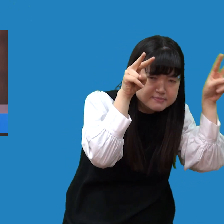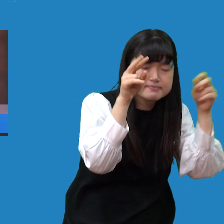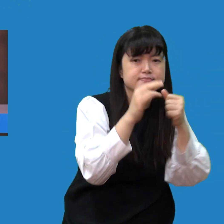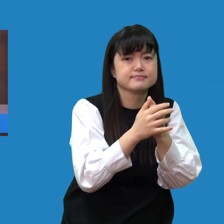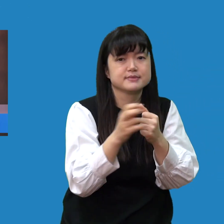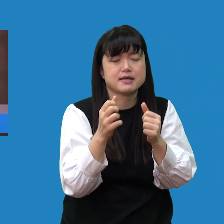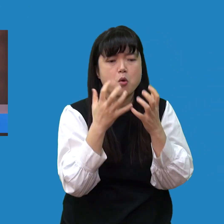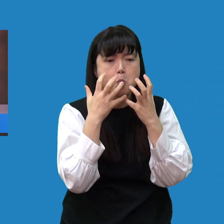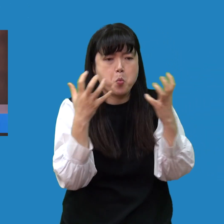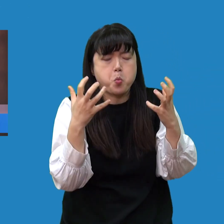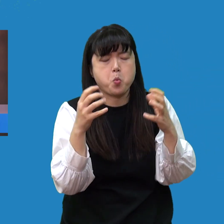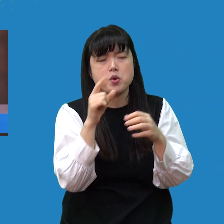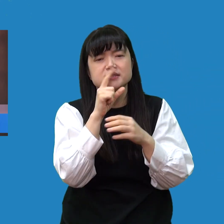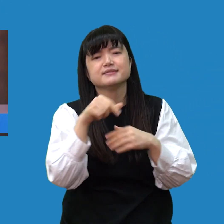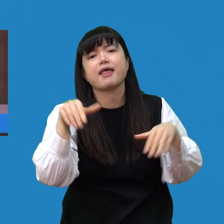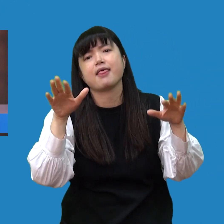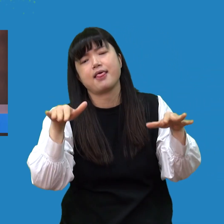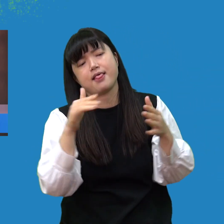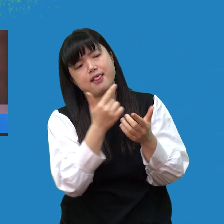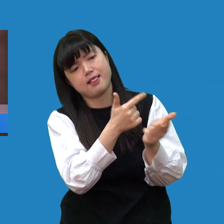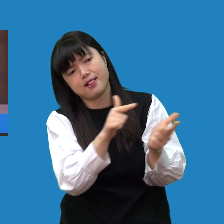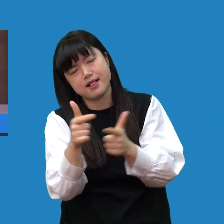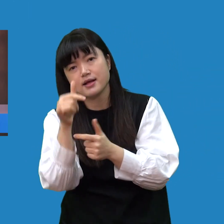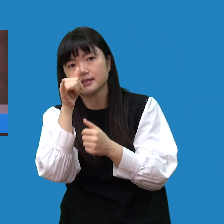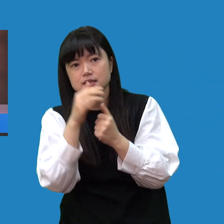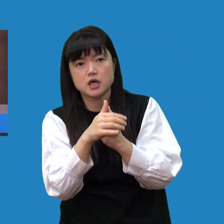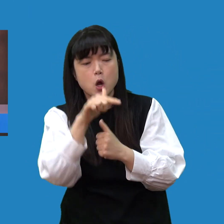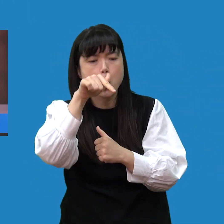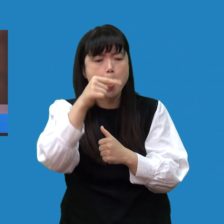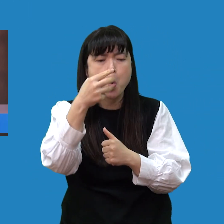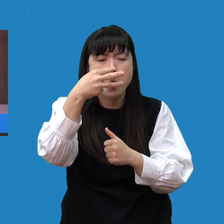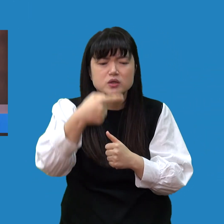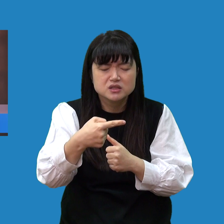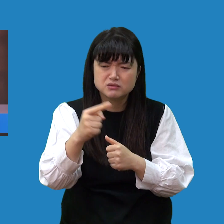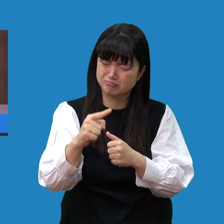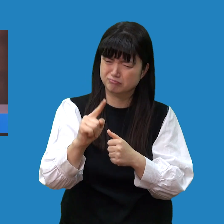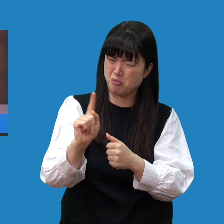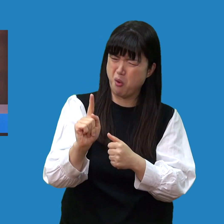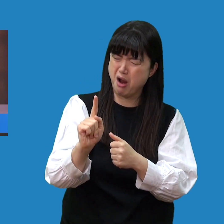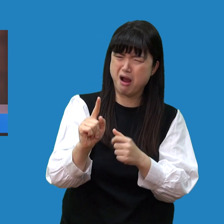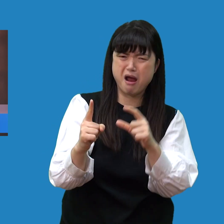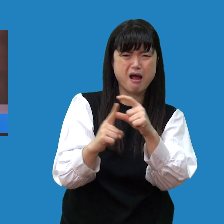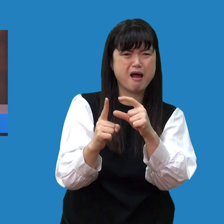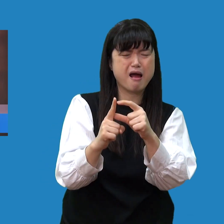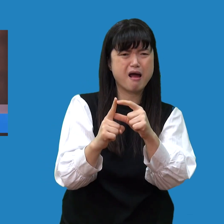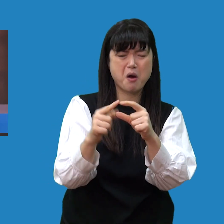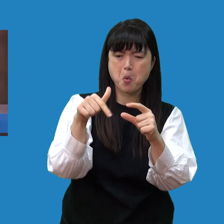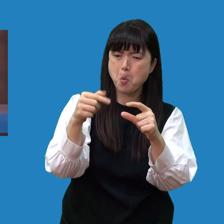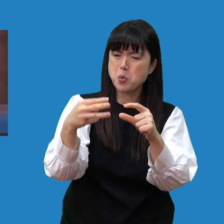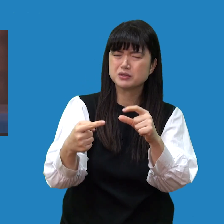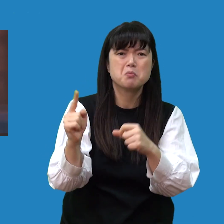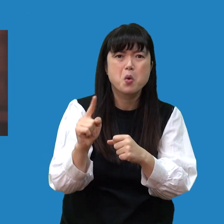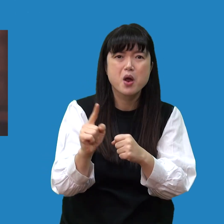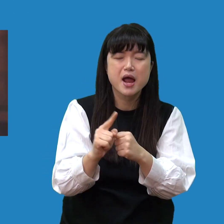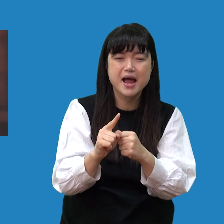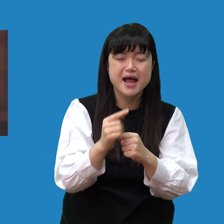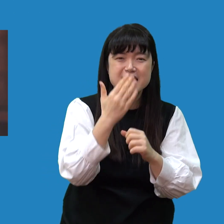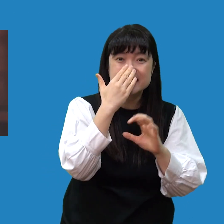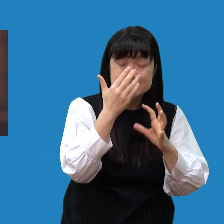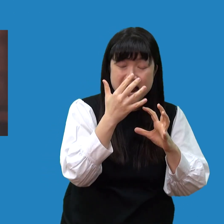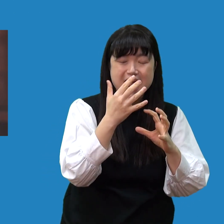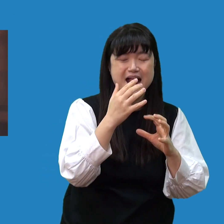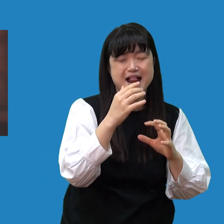암사슴과 살찐 새들이었더라. 여기 고루라는 말이 나오죠. 고루. 이건 이스라엘